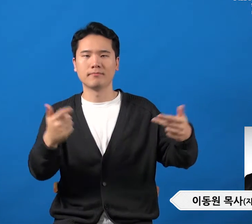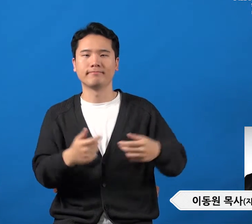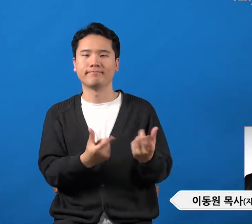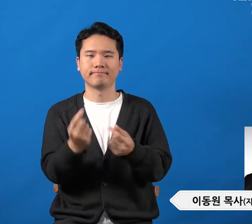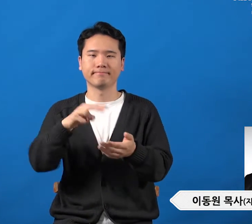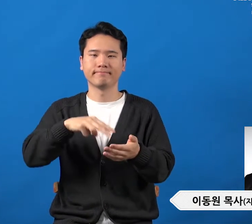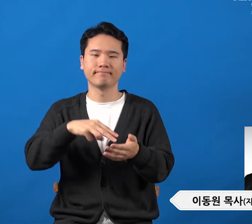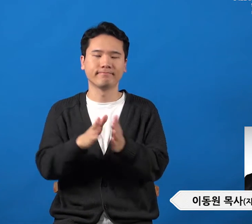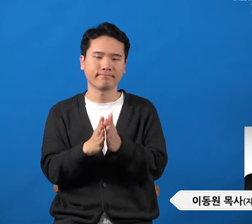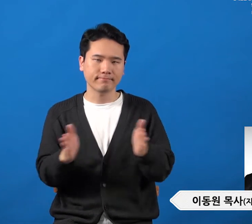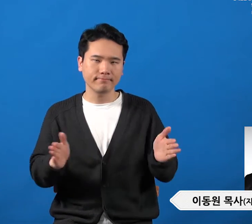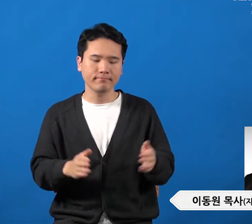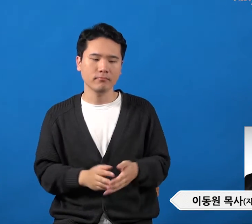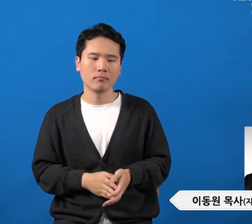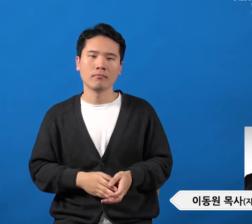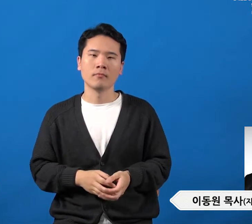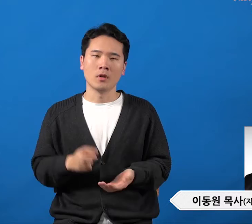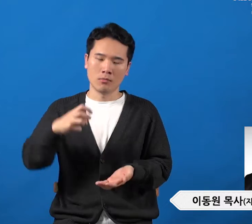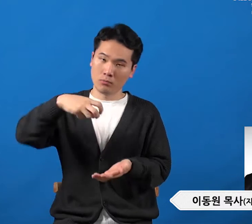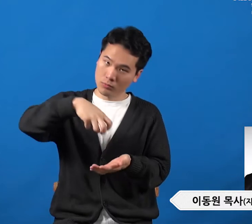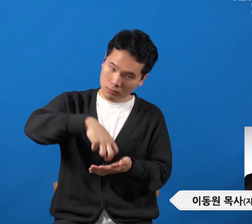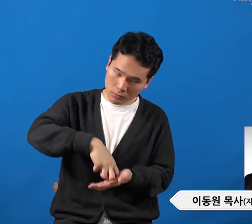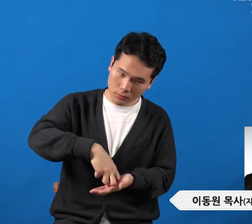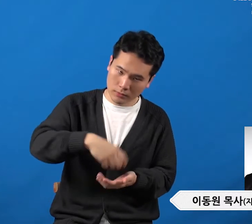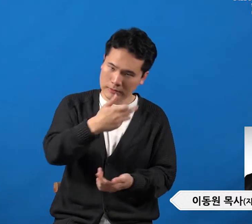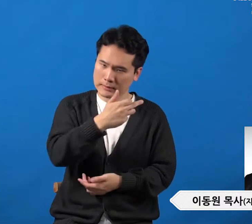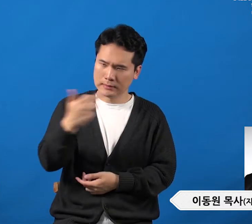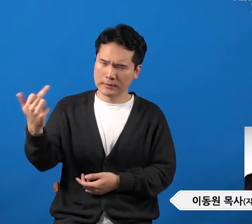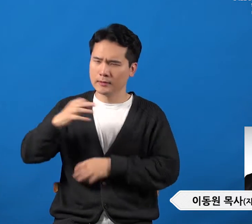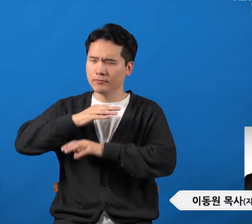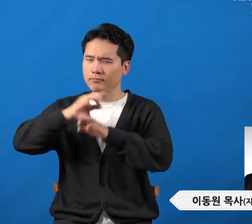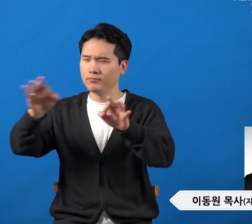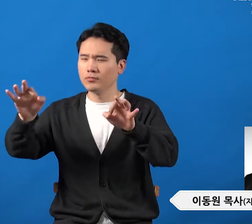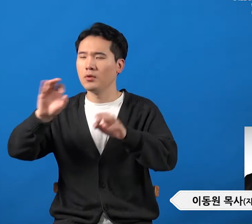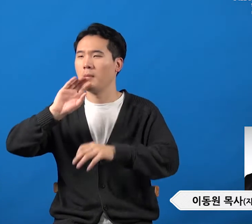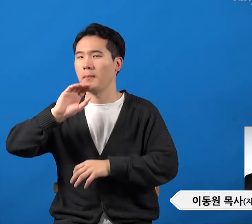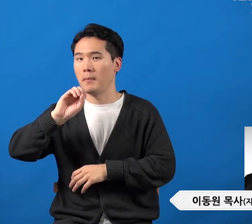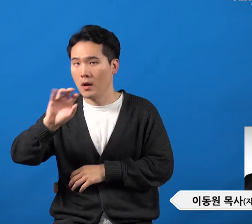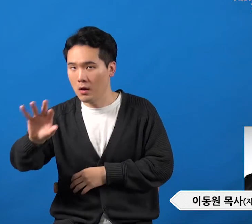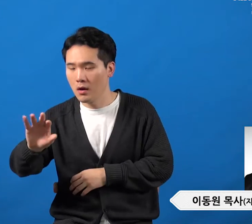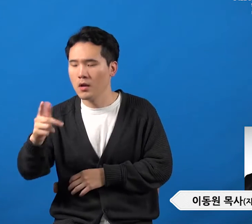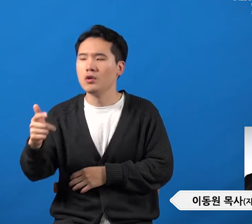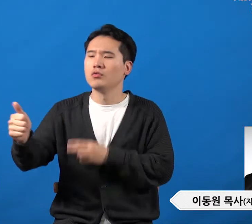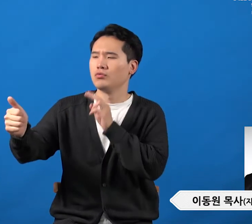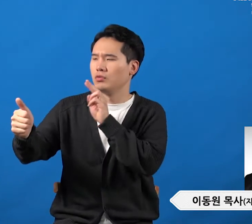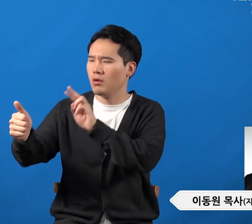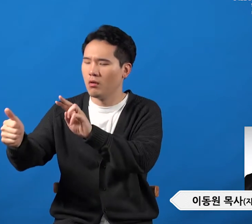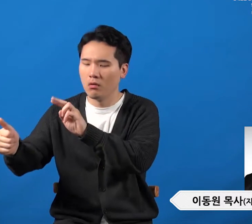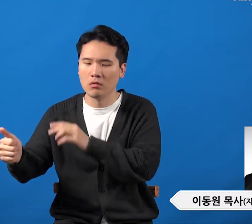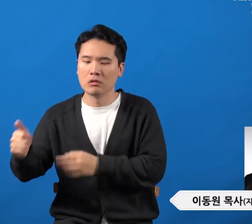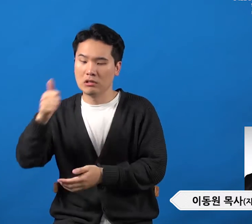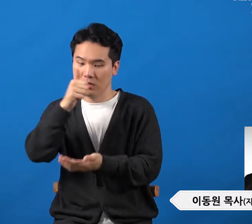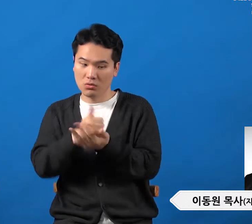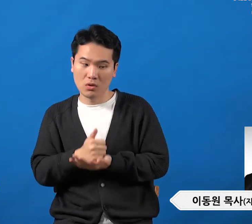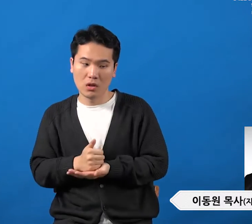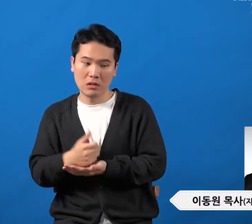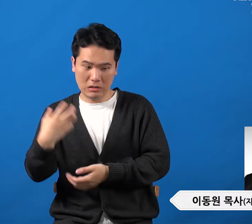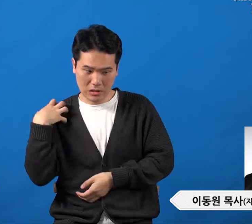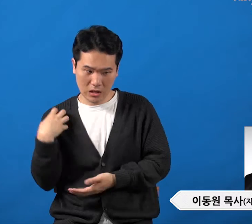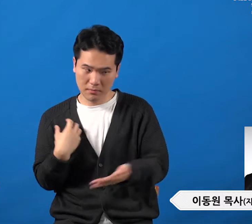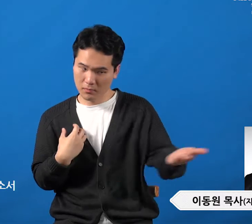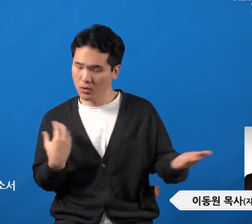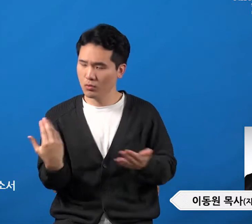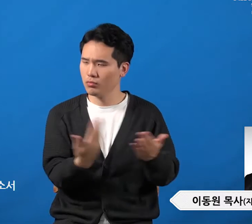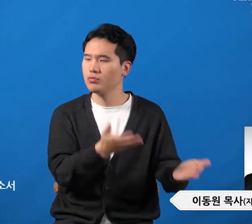읽겠습니다. 시작. 무릎을 꿇고 크게 불러 이르되 주여 이 죄를 그들에게